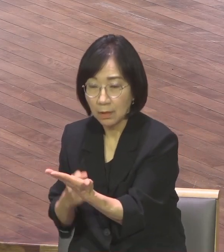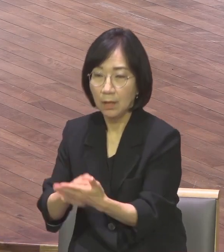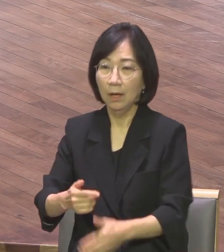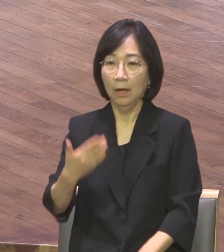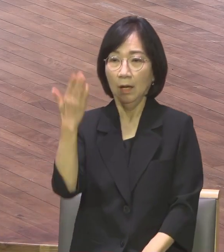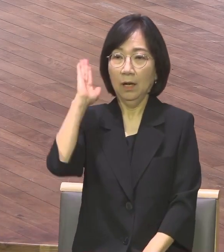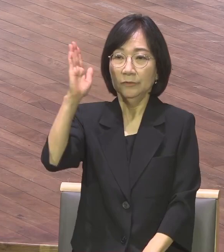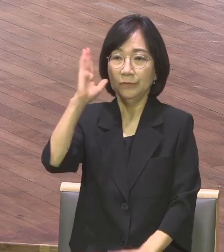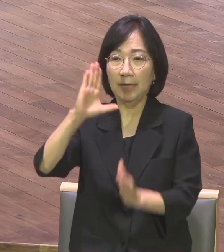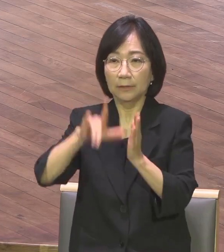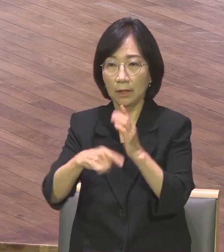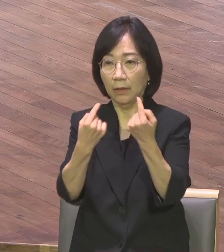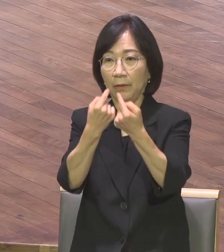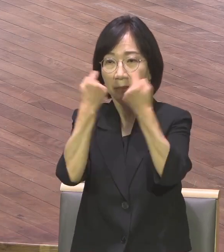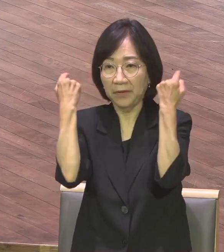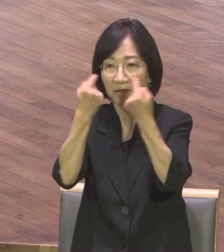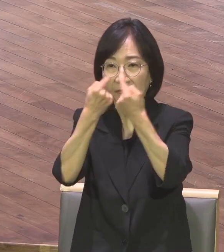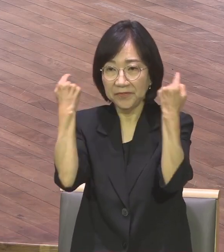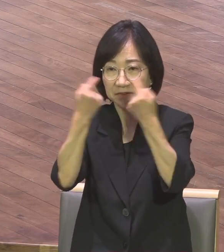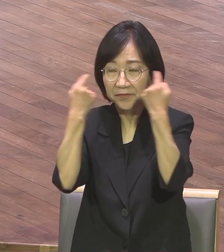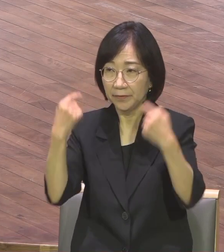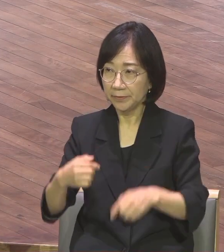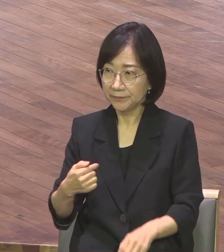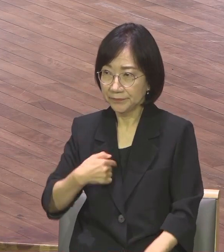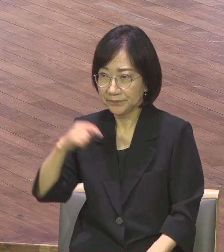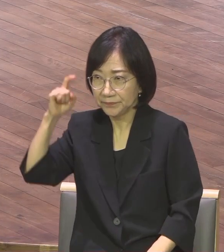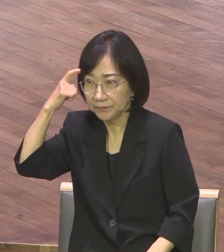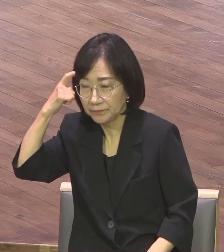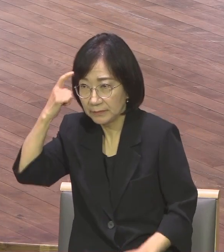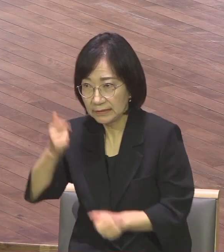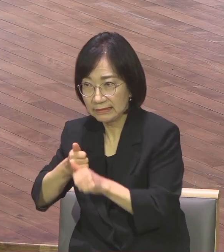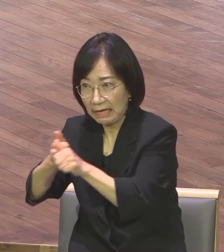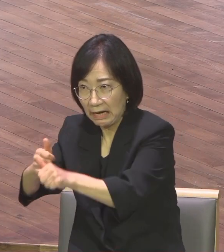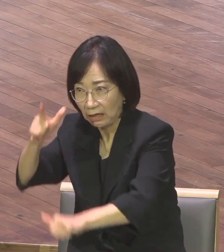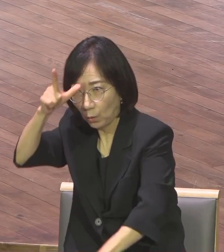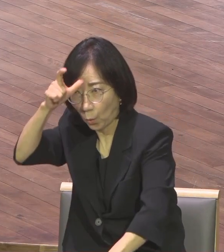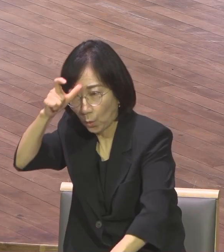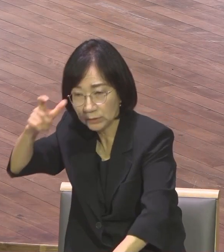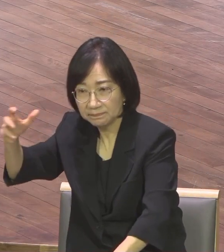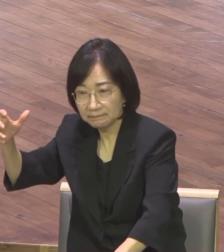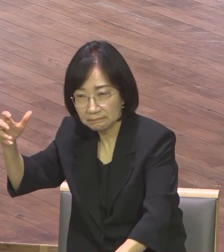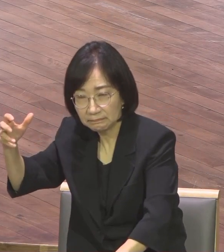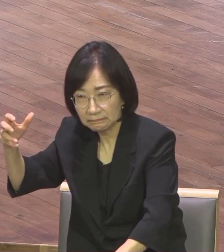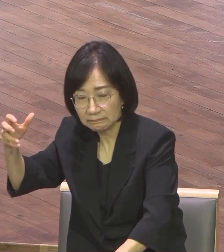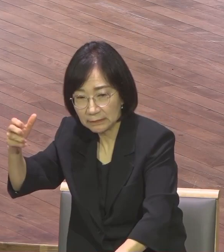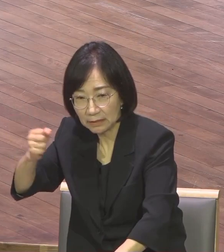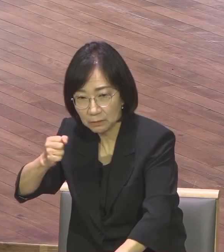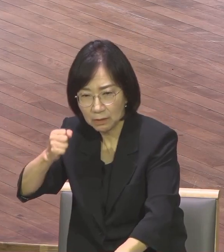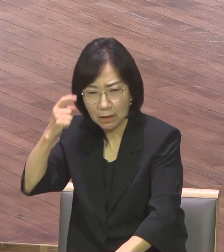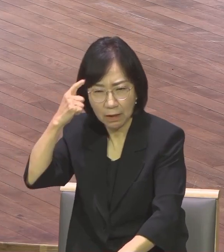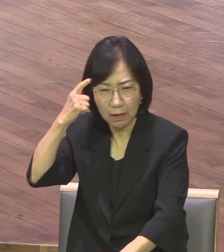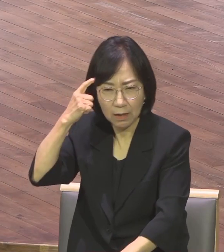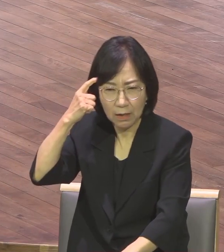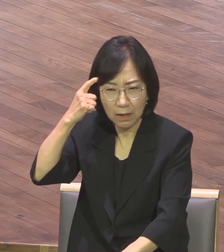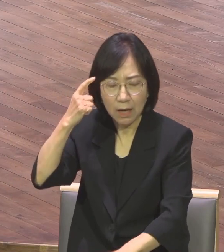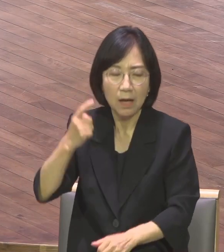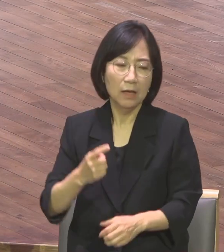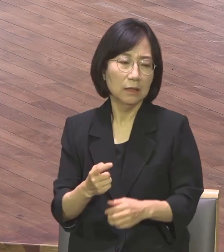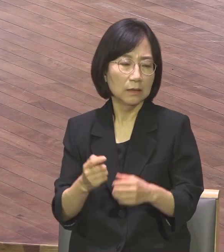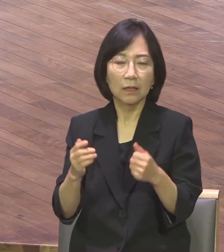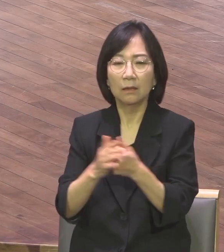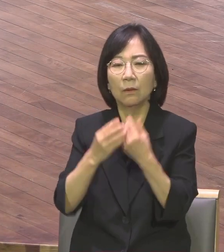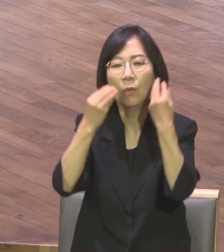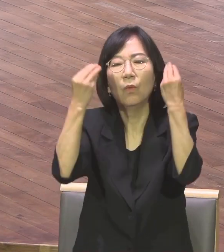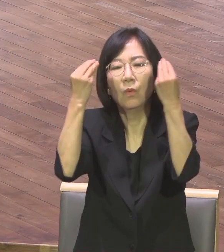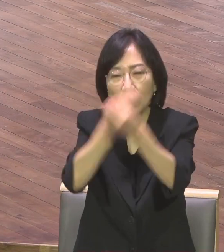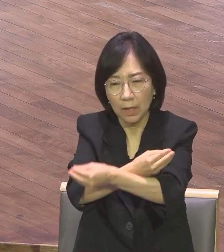거 이걸 선입견 편견으로 그렇게 고정관념으로 확 바뀌어가지고